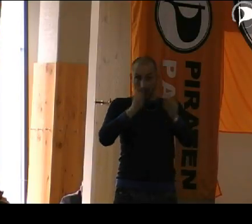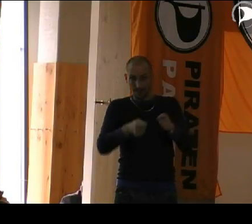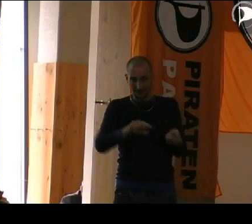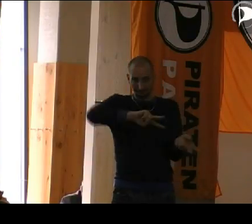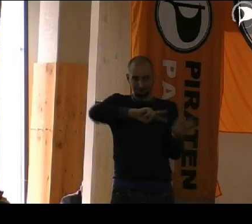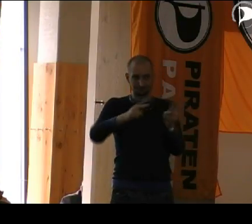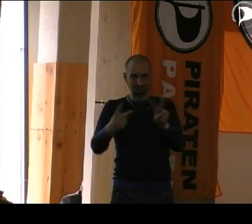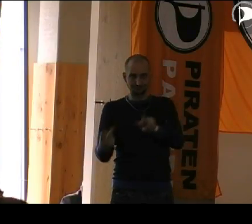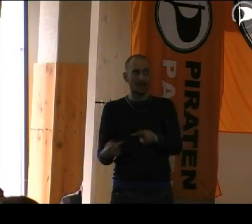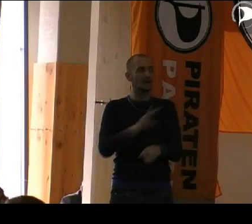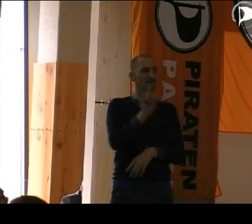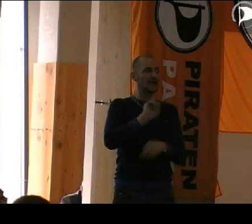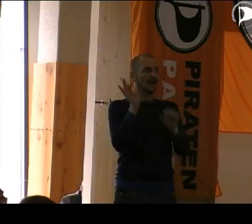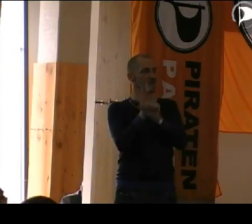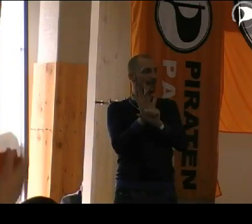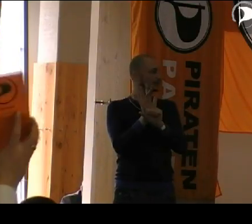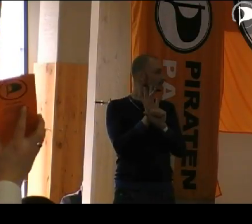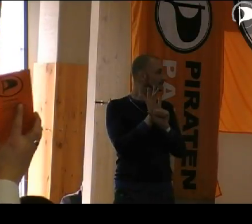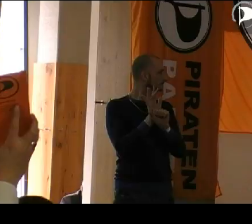wäre es dagegen